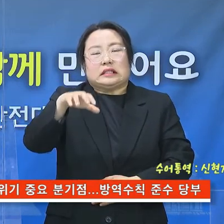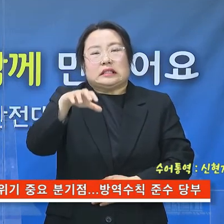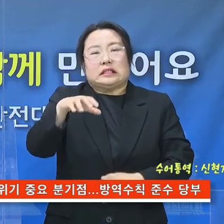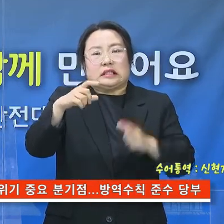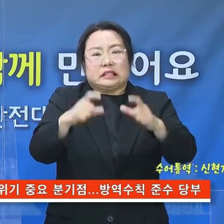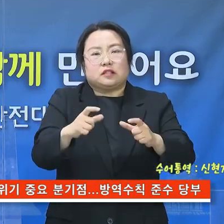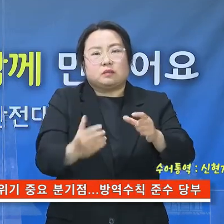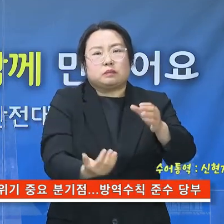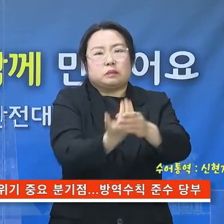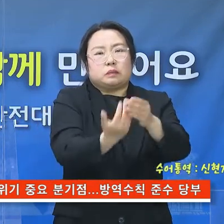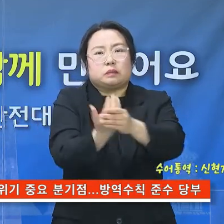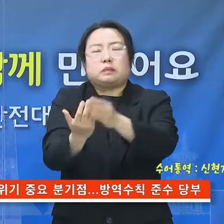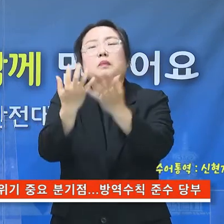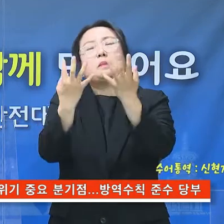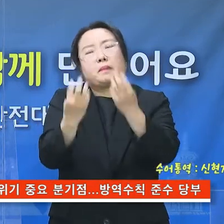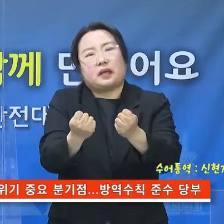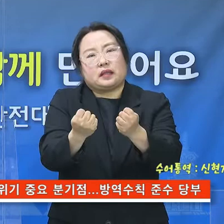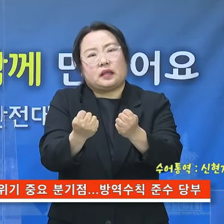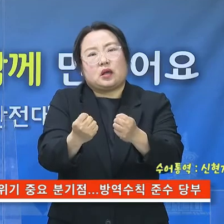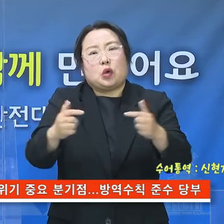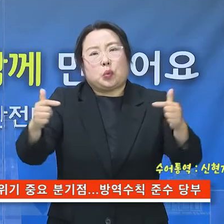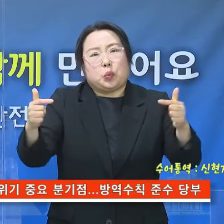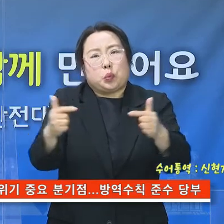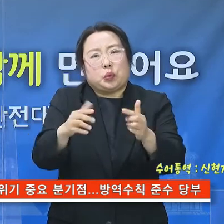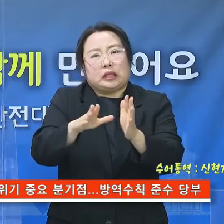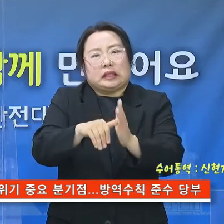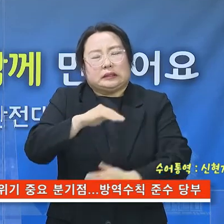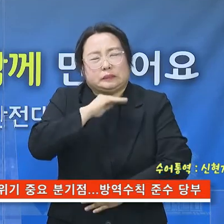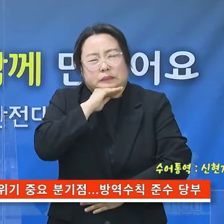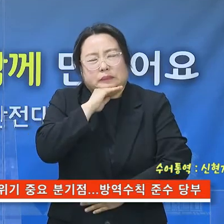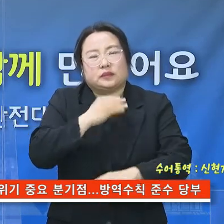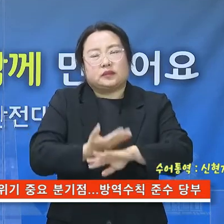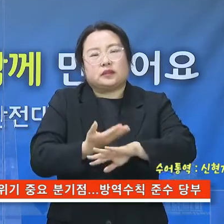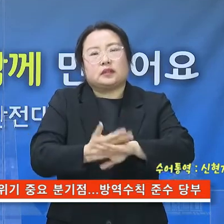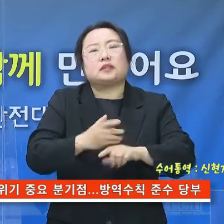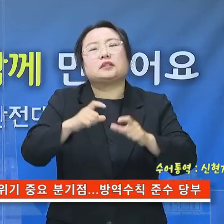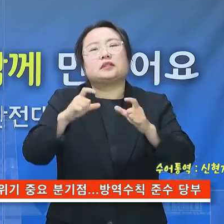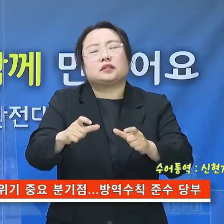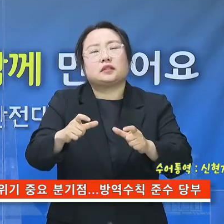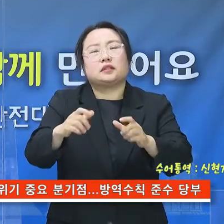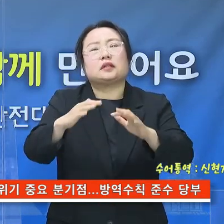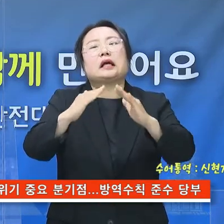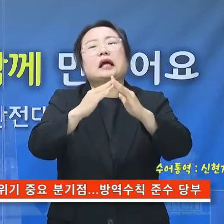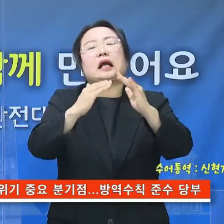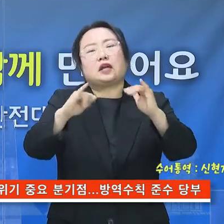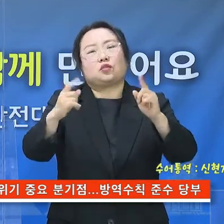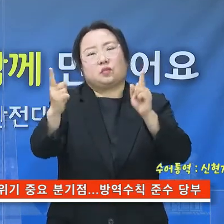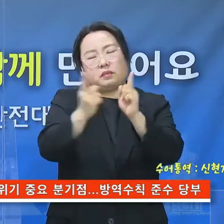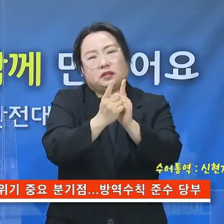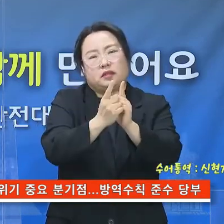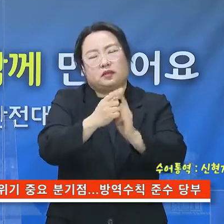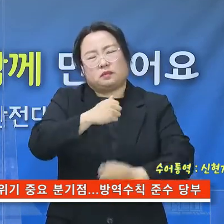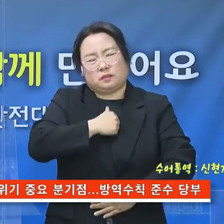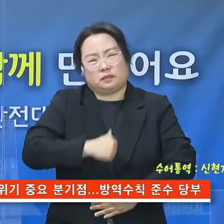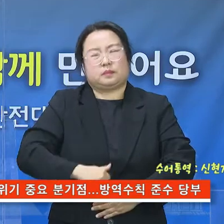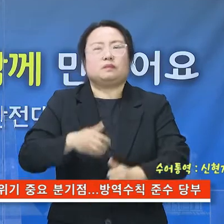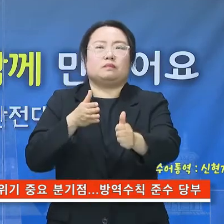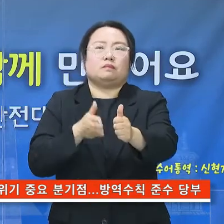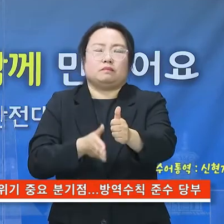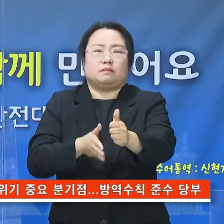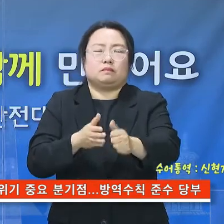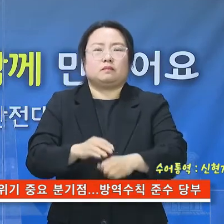진정될 때까지 타지역 가족과 의 만남과 매출을 최대한 자제하여 주실 것을 강력해